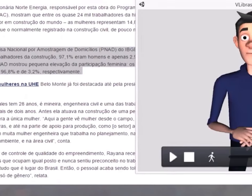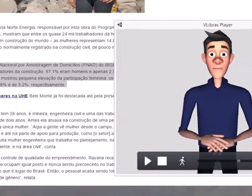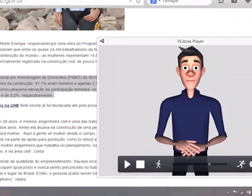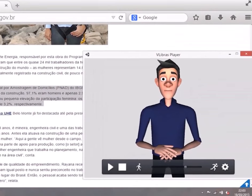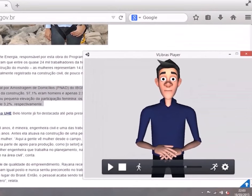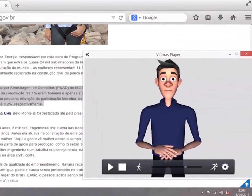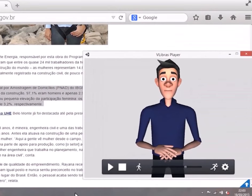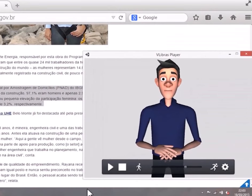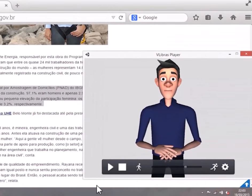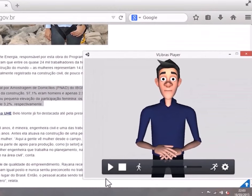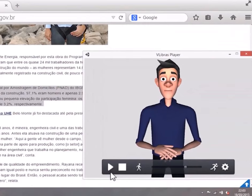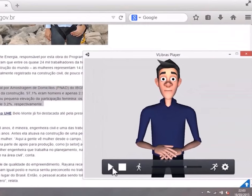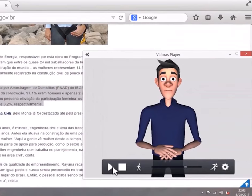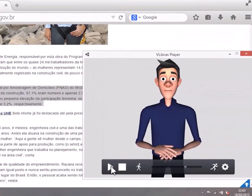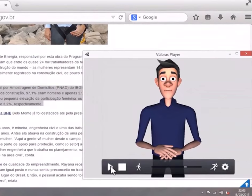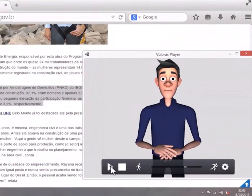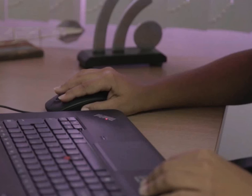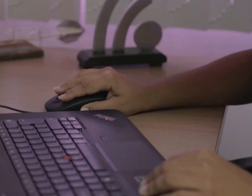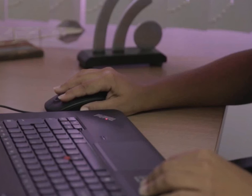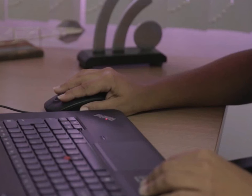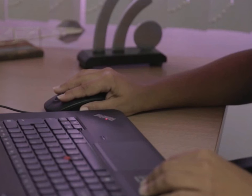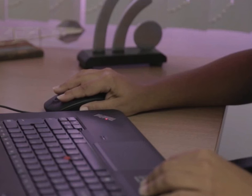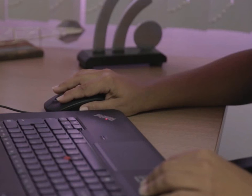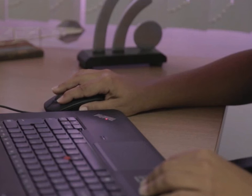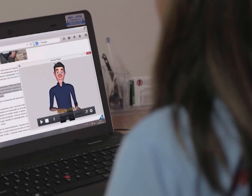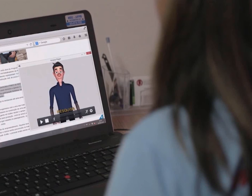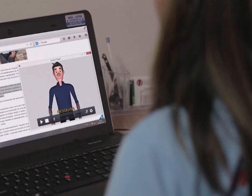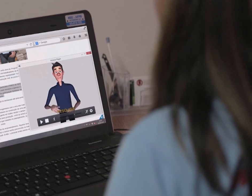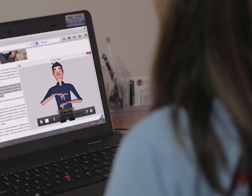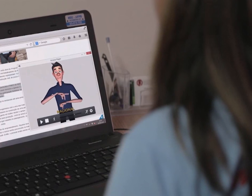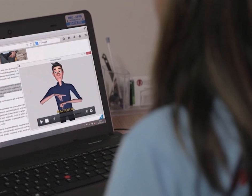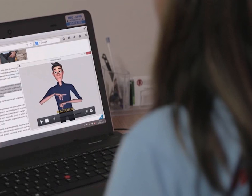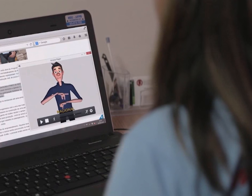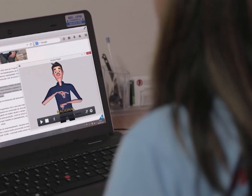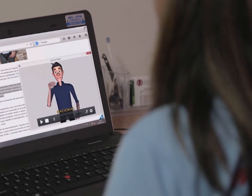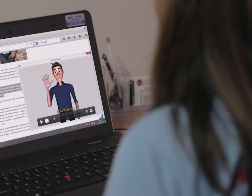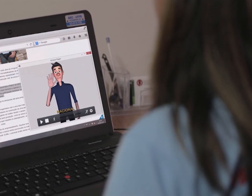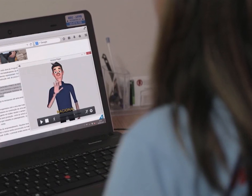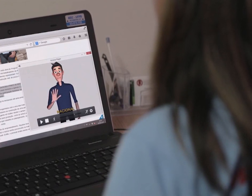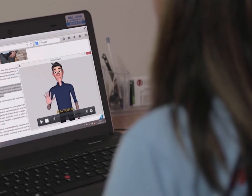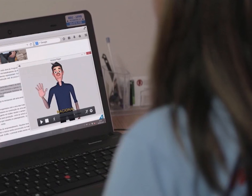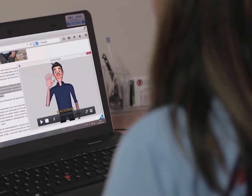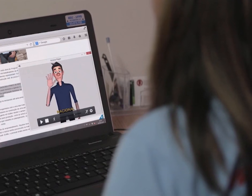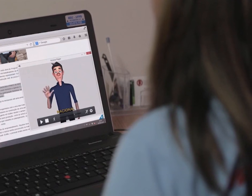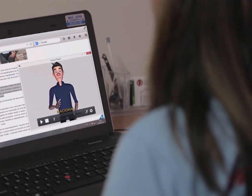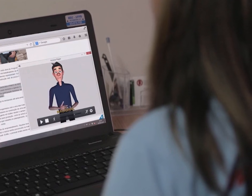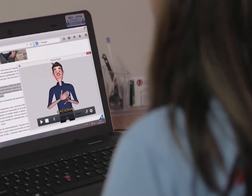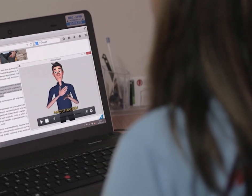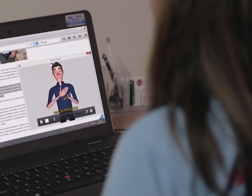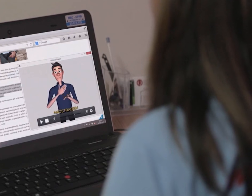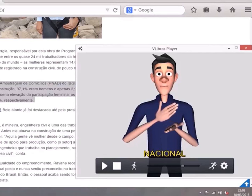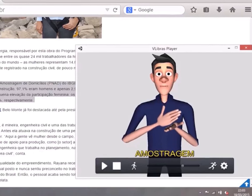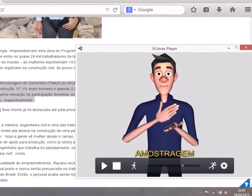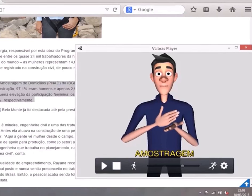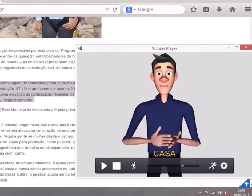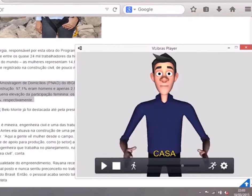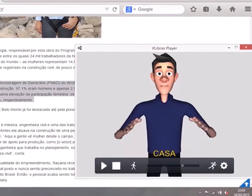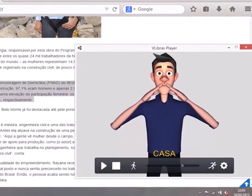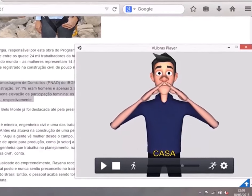Libras disponíveis para computadores, dispositivos móveis e plataformas web. Ao utilizar a solução, a pessoa